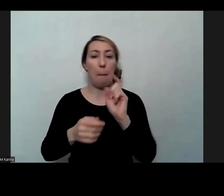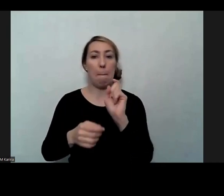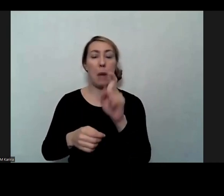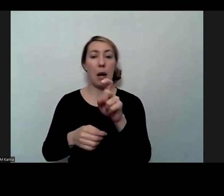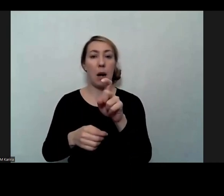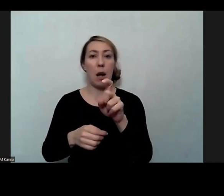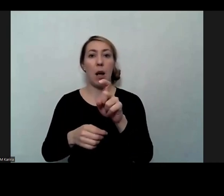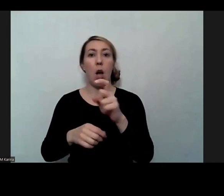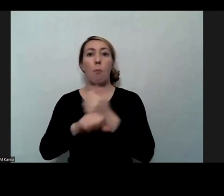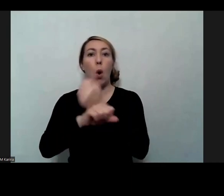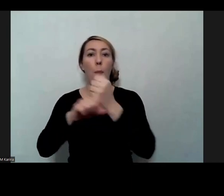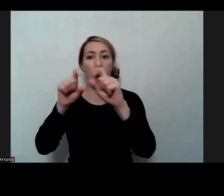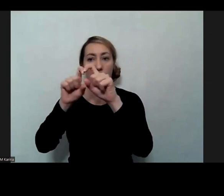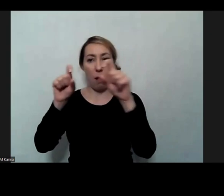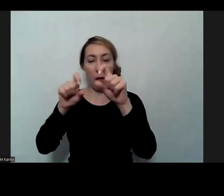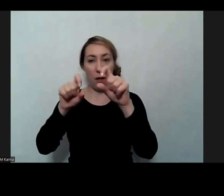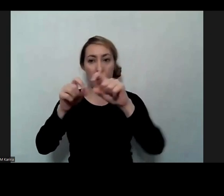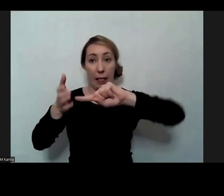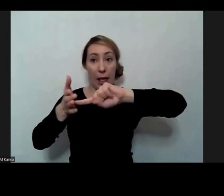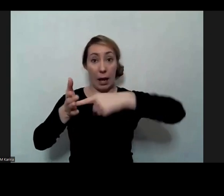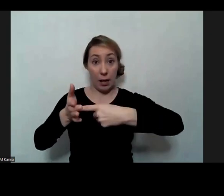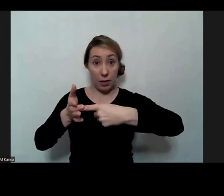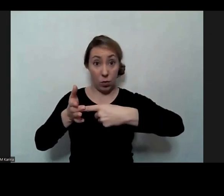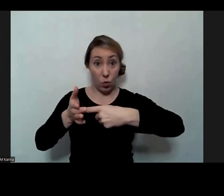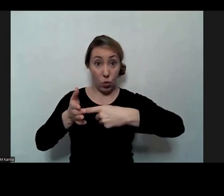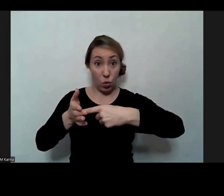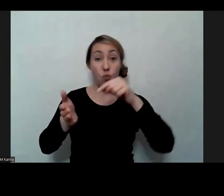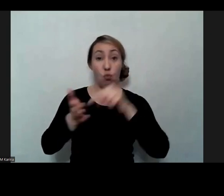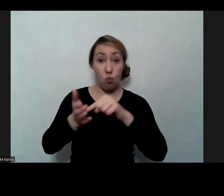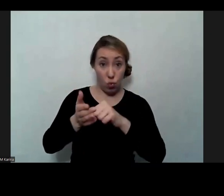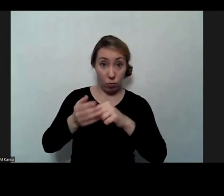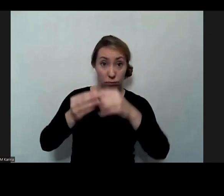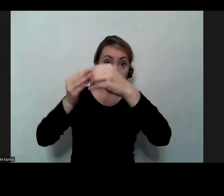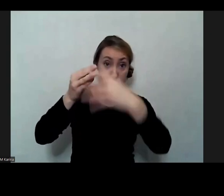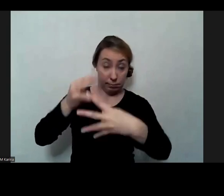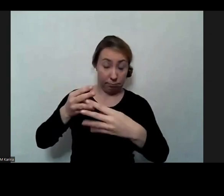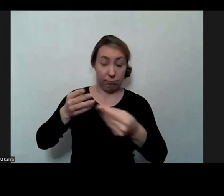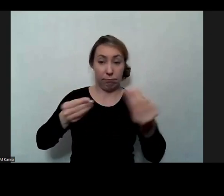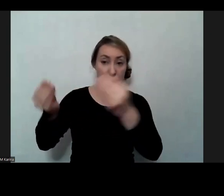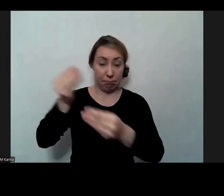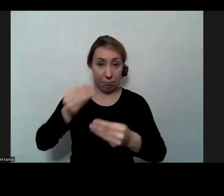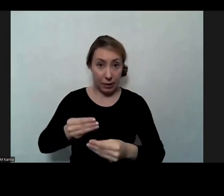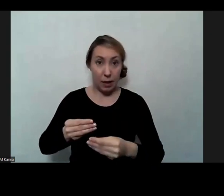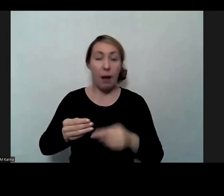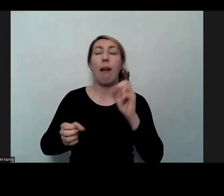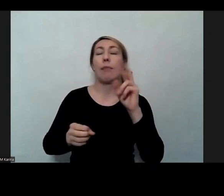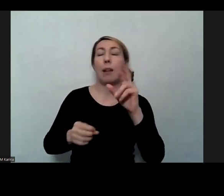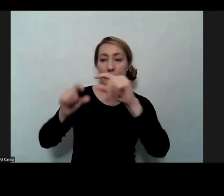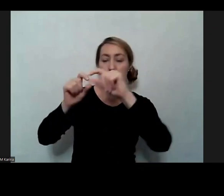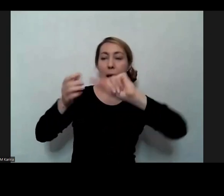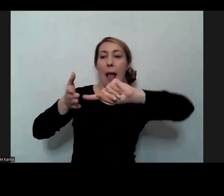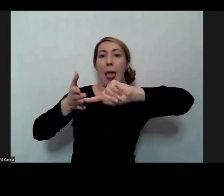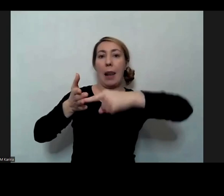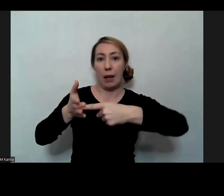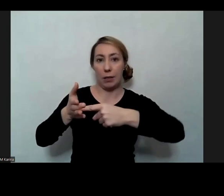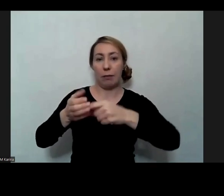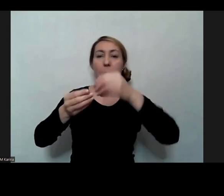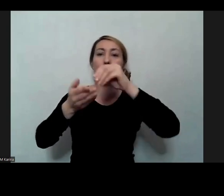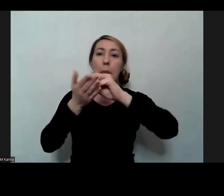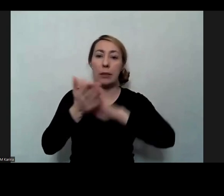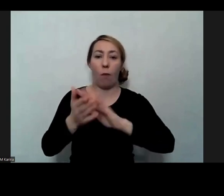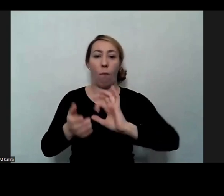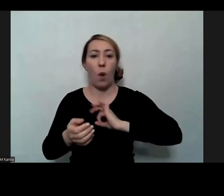okienko zarejestruj się, tak? I tam tak, podać te dane? Tak, dokładnie. Trzeba kliknąć w okienko zarejestruj się, podać swoje